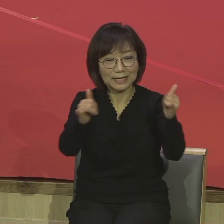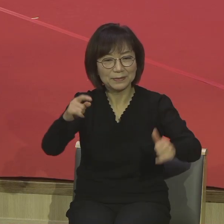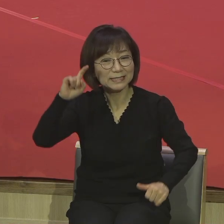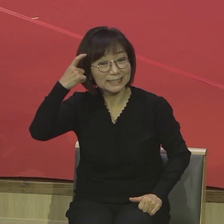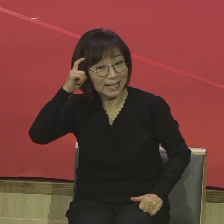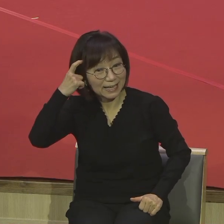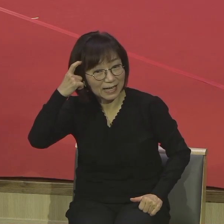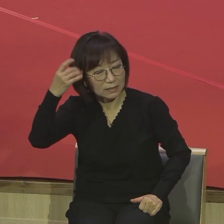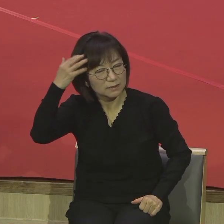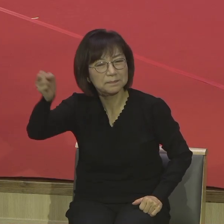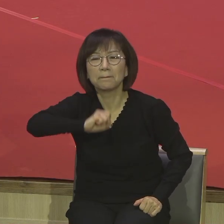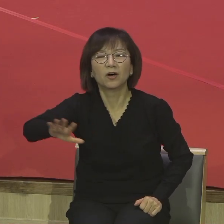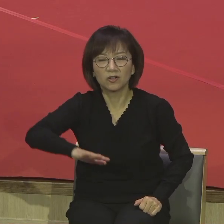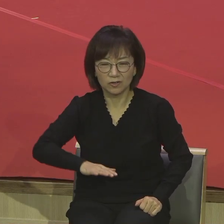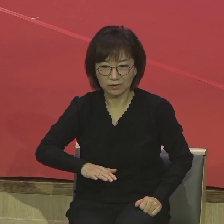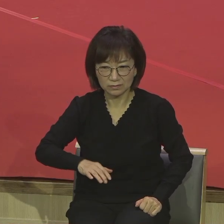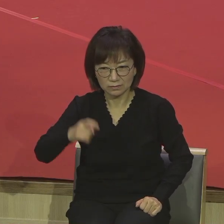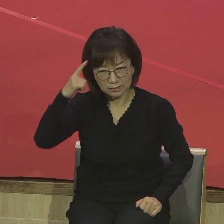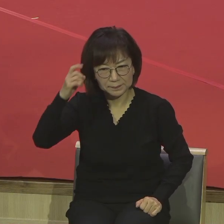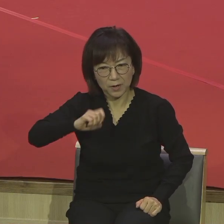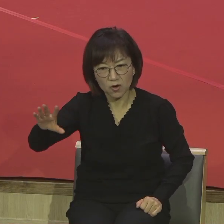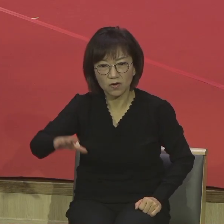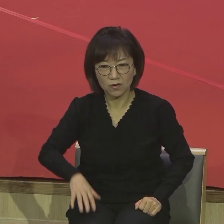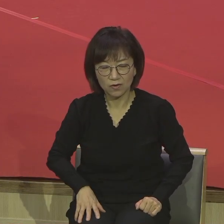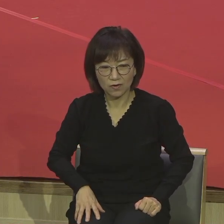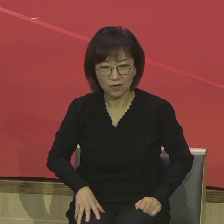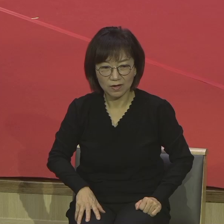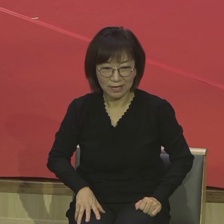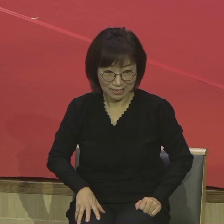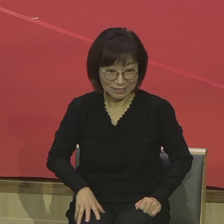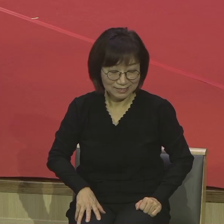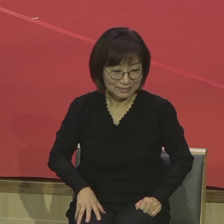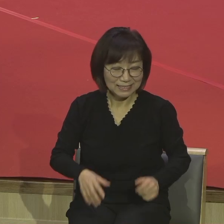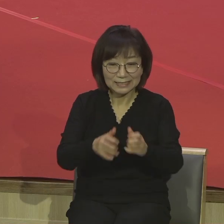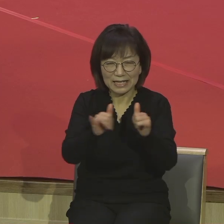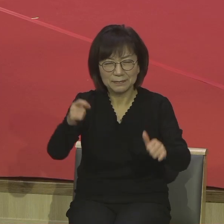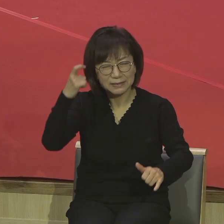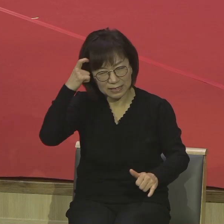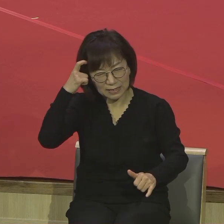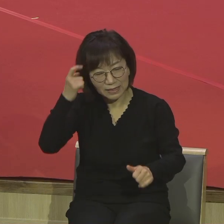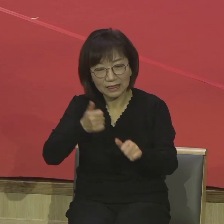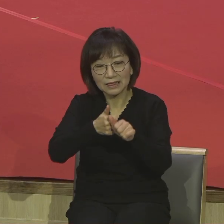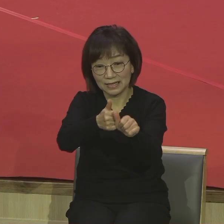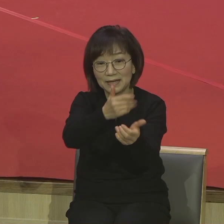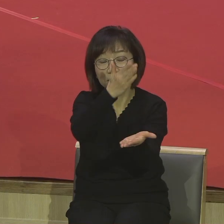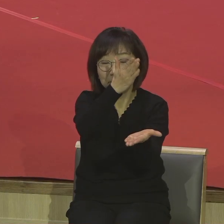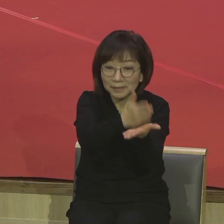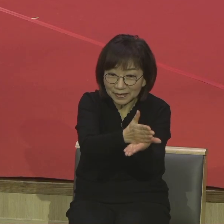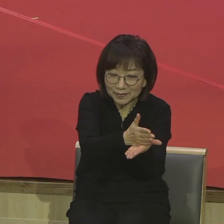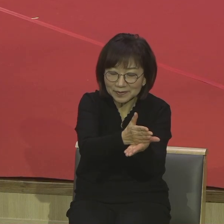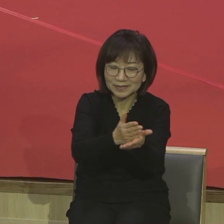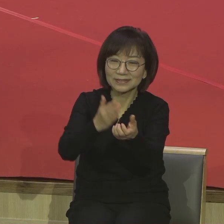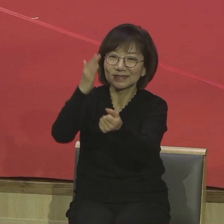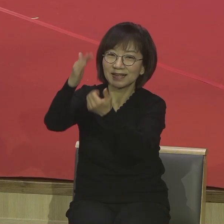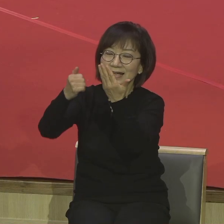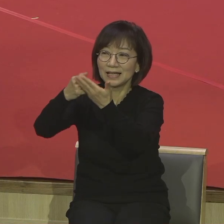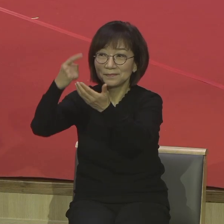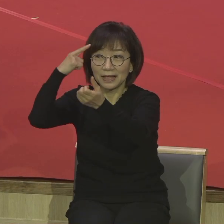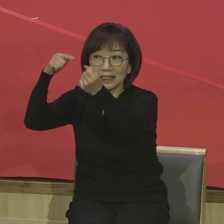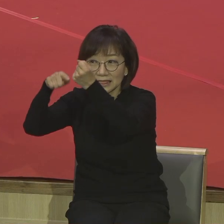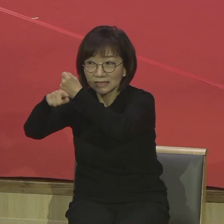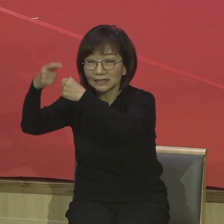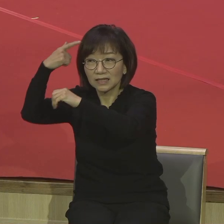버려라. 그 말이에요. 너희들 개념 거 다 틀린 거 다 버려라. 그리고 하나님의 뜻과 이